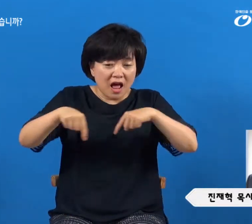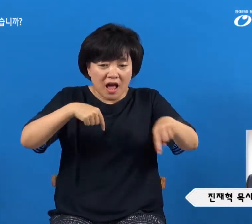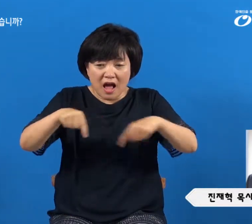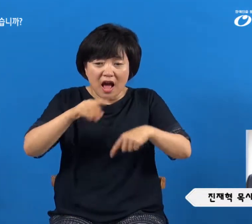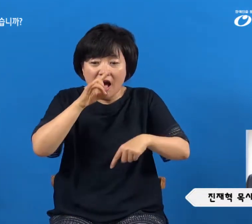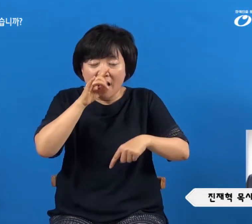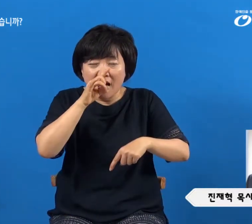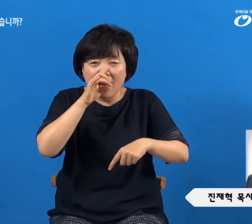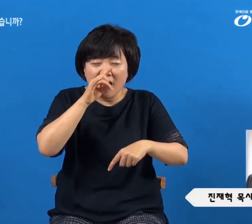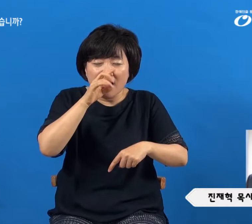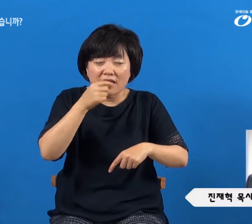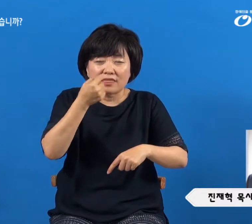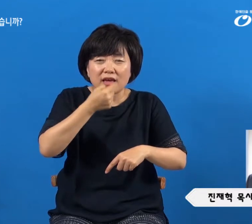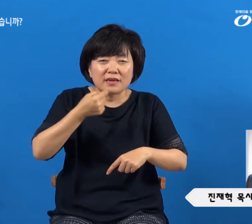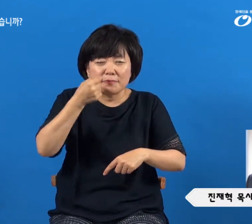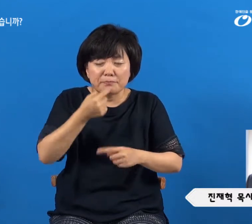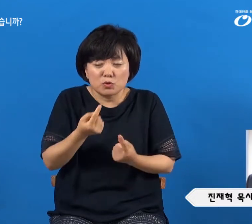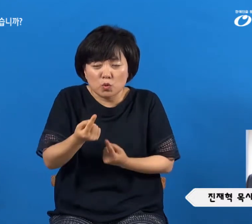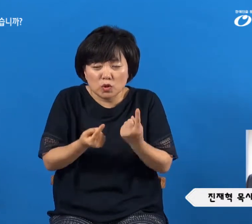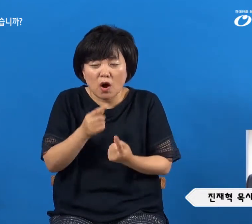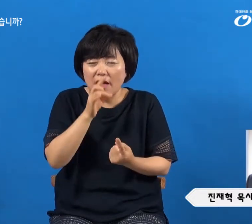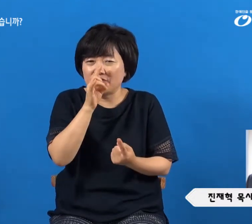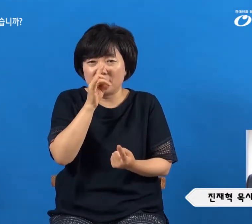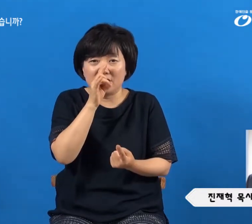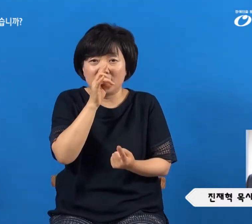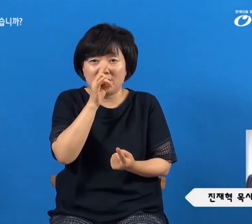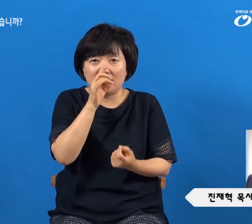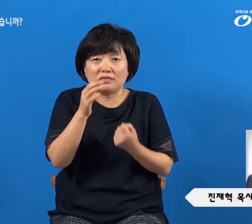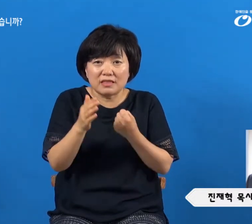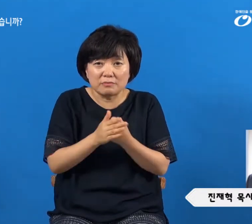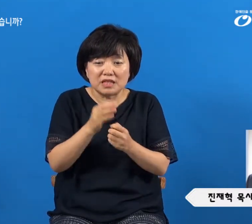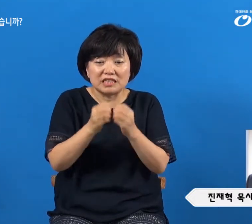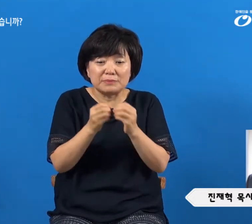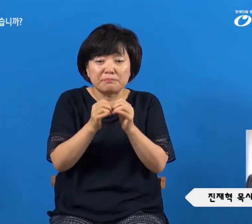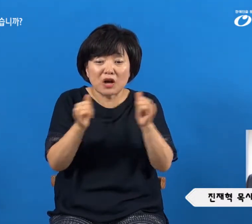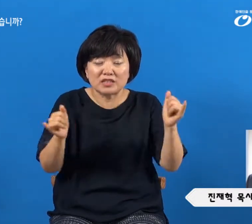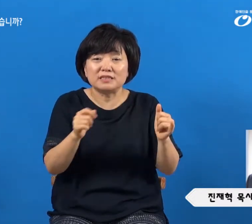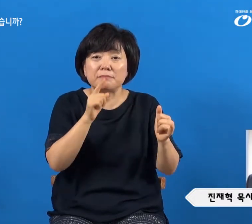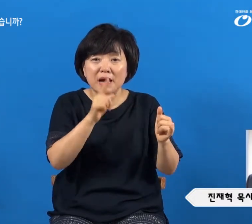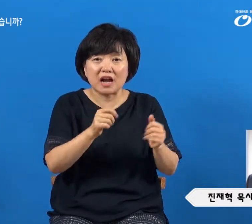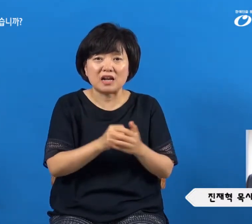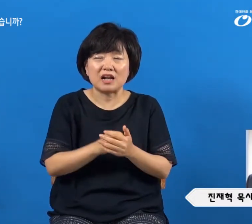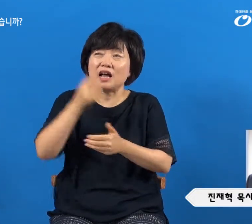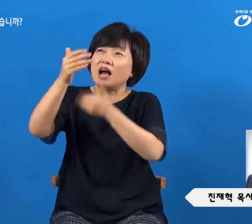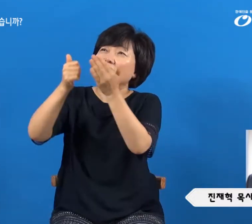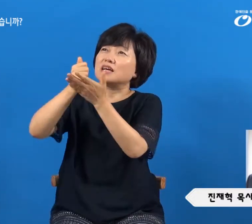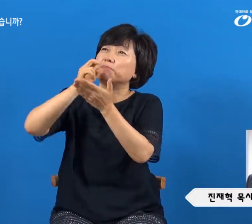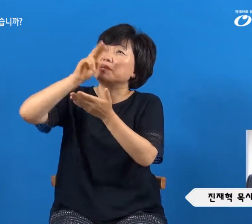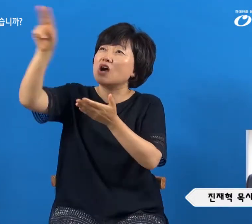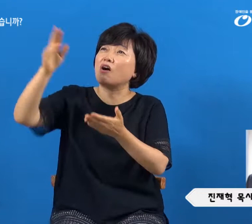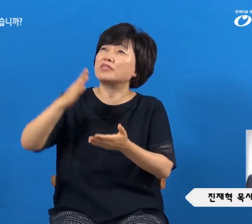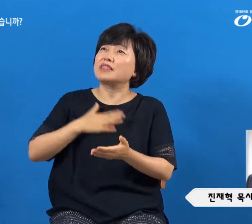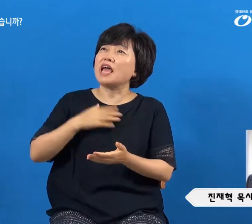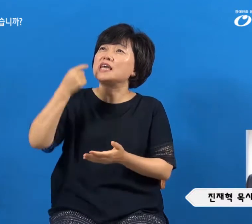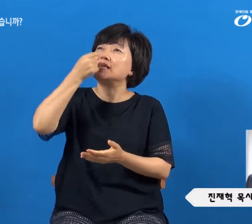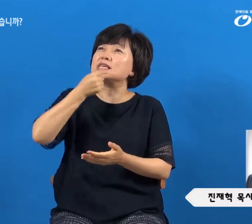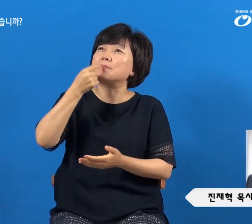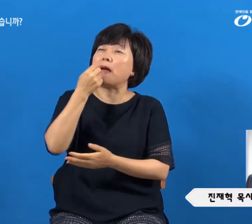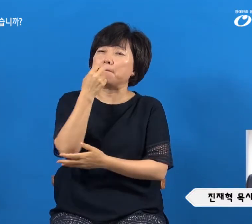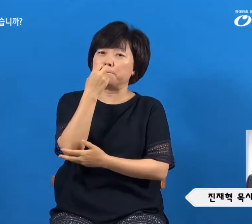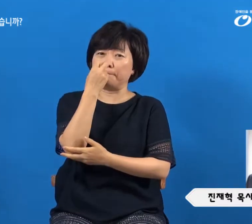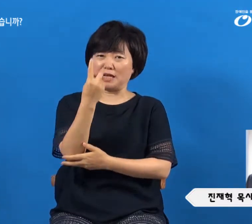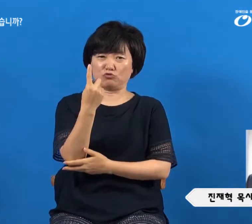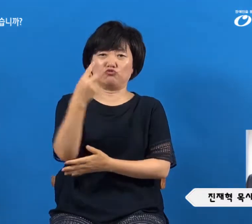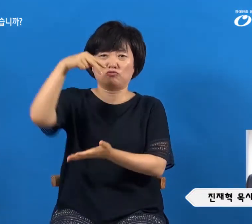없습니다. 정말 길들여지지 않습니다. 그러므로 시편 기자는 이야기합니다. 하나님이여 내 입에